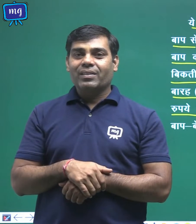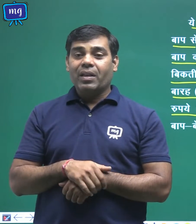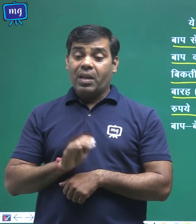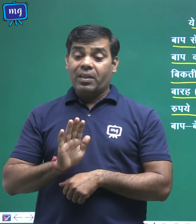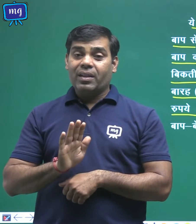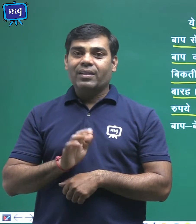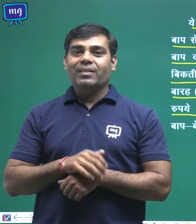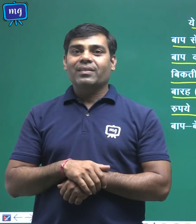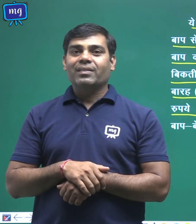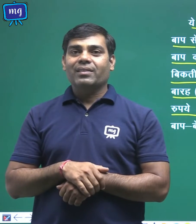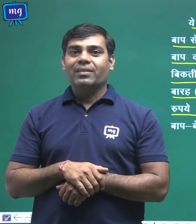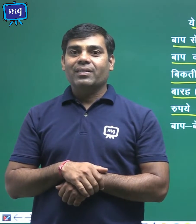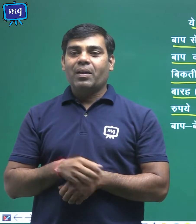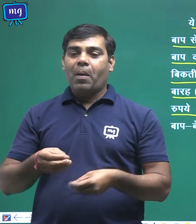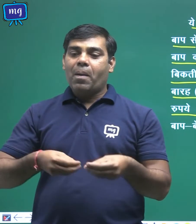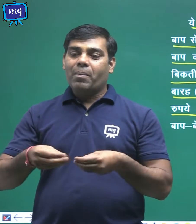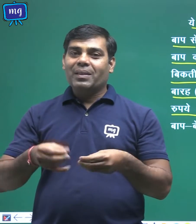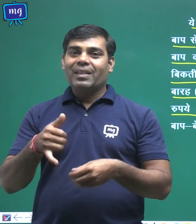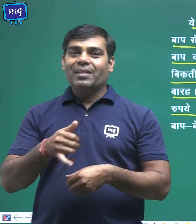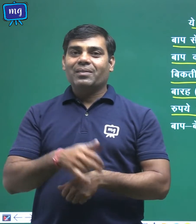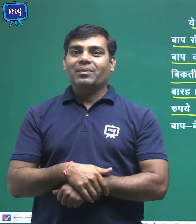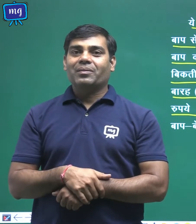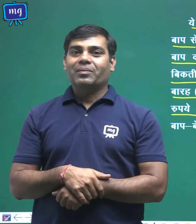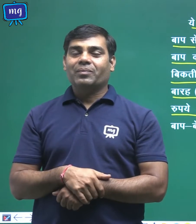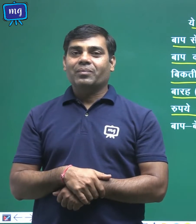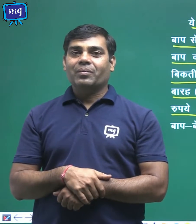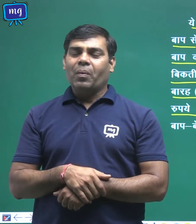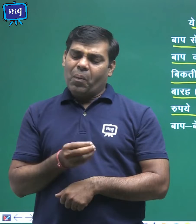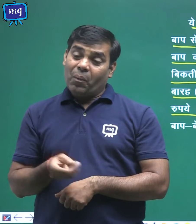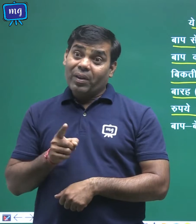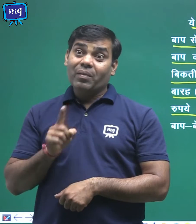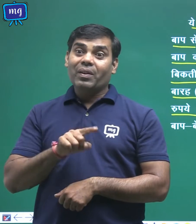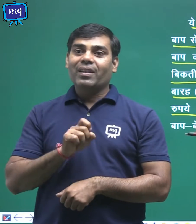तक बिकती है। फिर भी